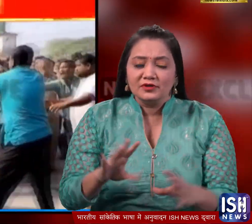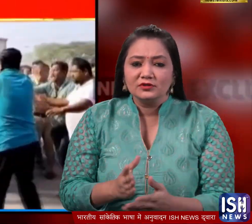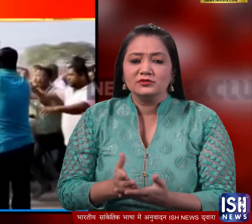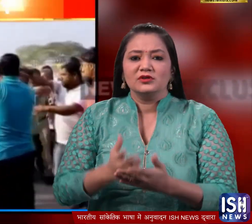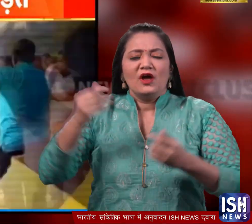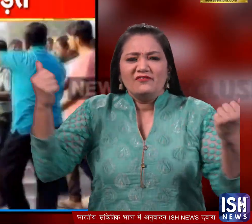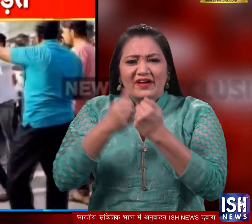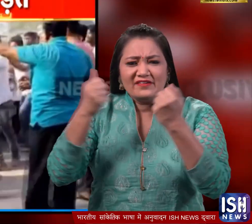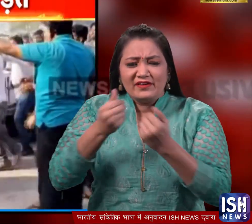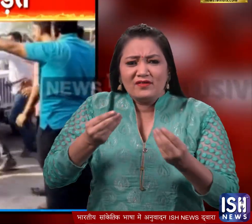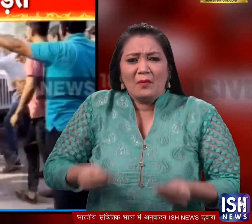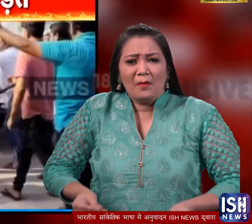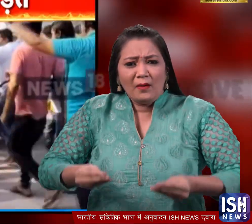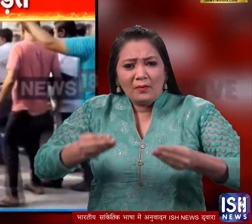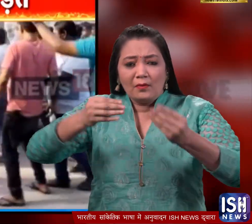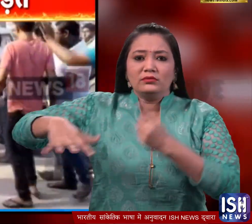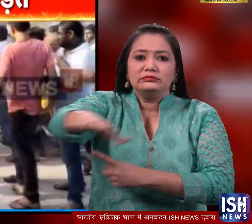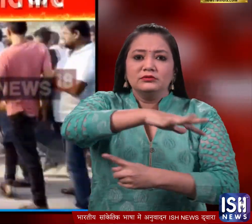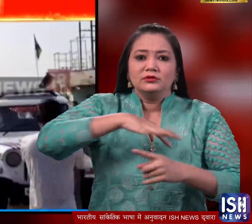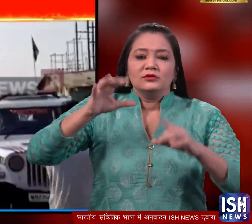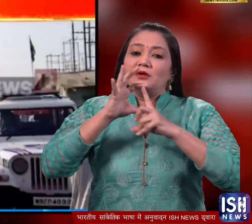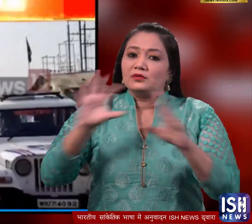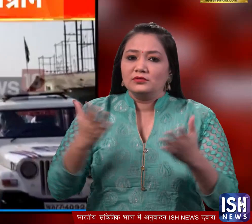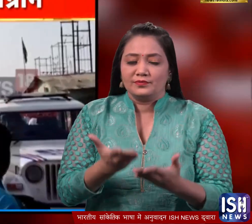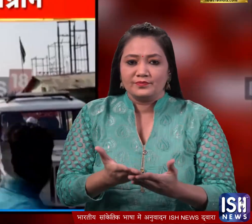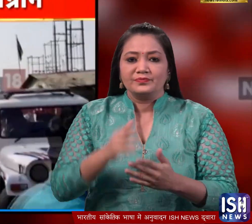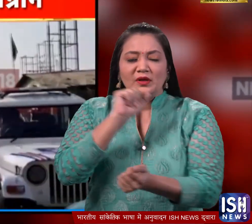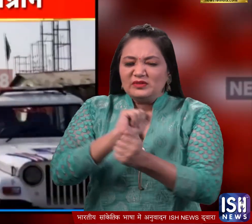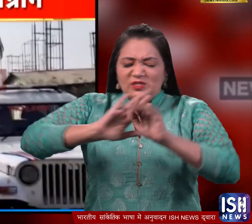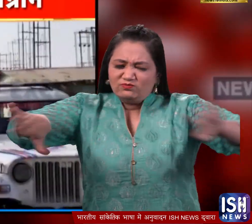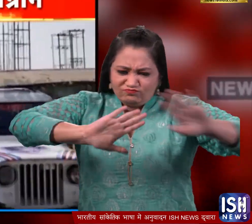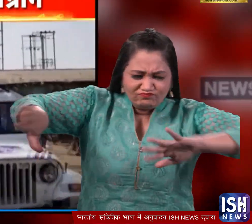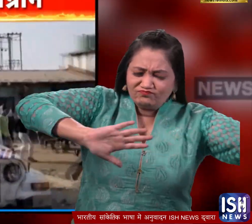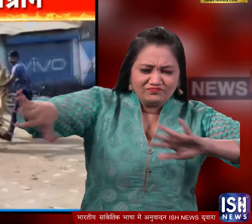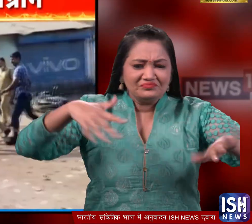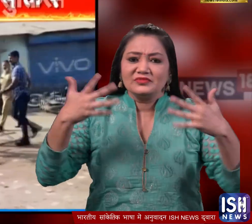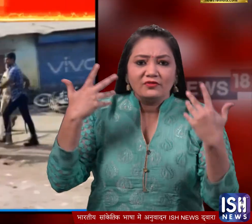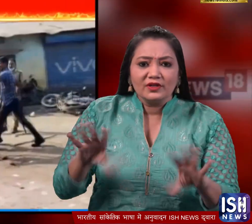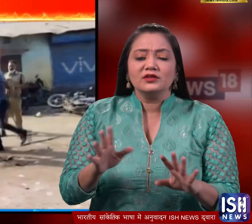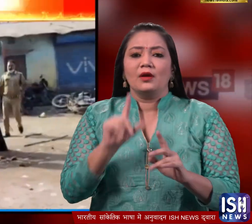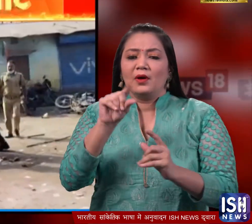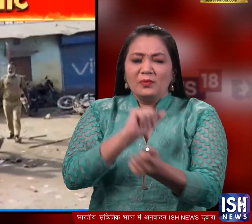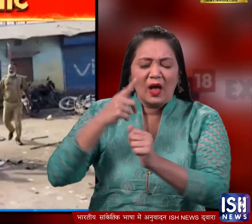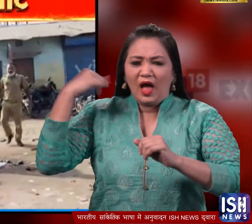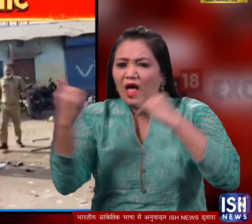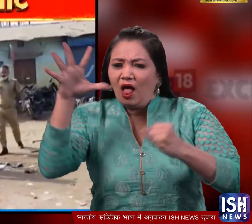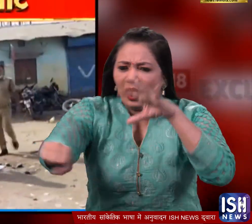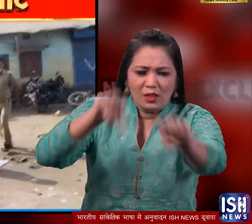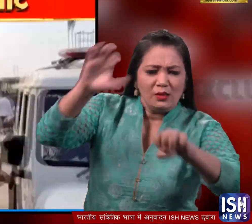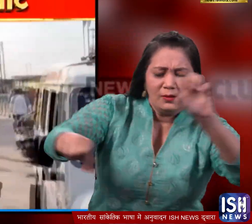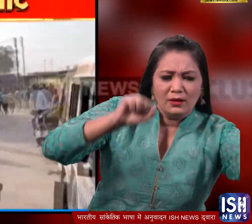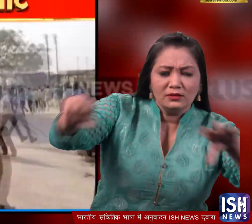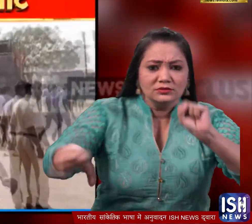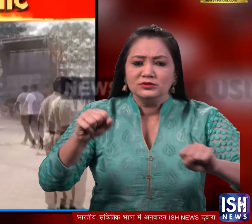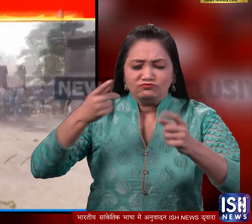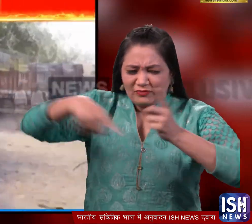हंगामा बढ़ता चला गया और पूरे इलाके में तनाव पैदा हो गया। पुलिस वाले भीड़ को हटाने की कोशिश में लग गए। पुलिस वालों ने ढूंढ ढूंढ कर हंगामा